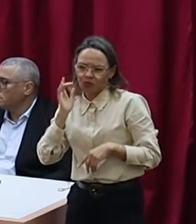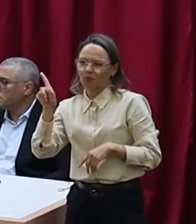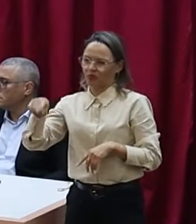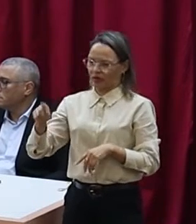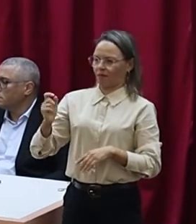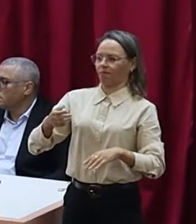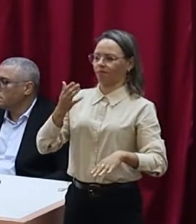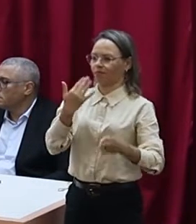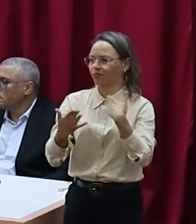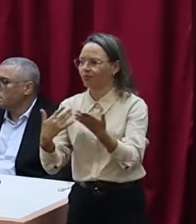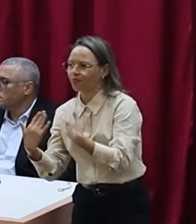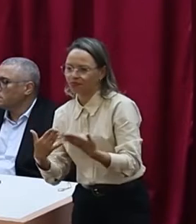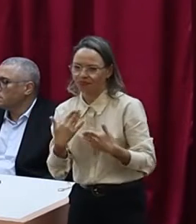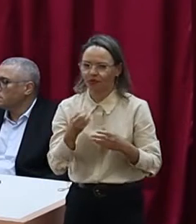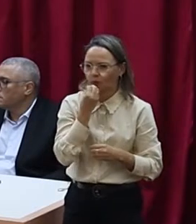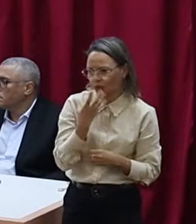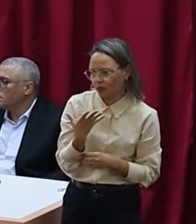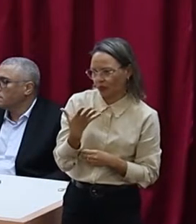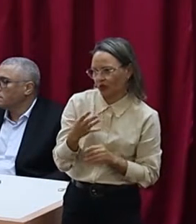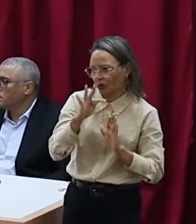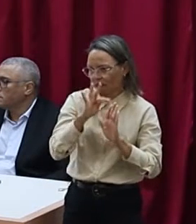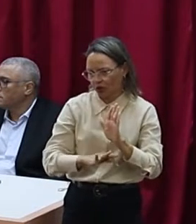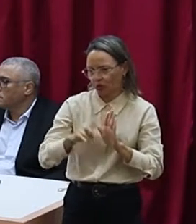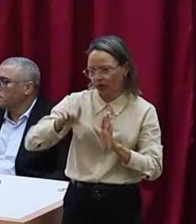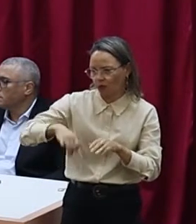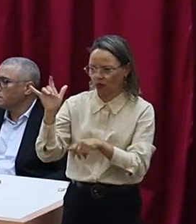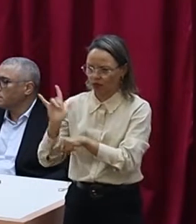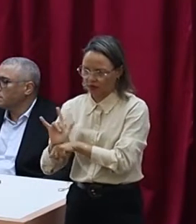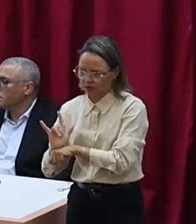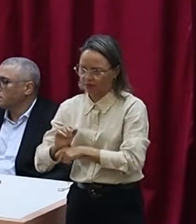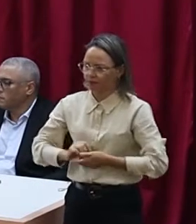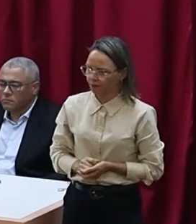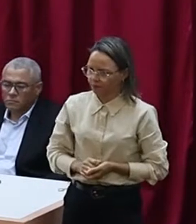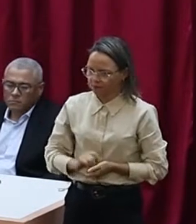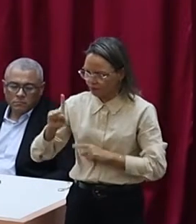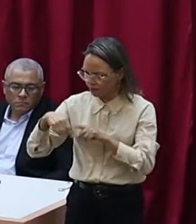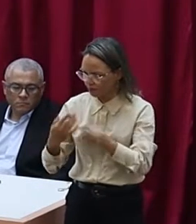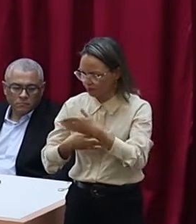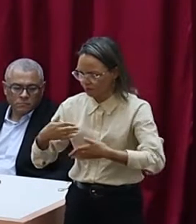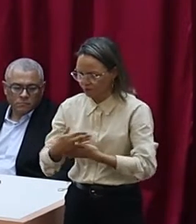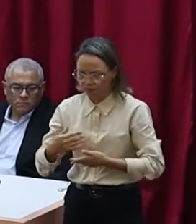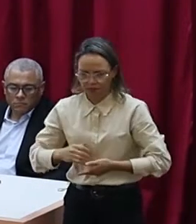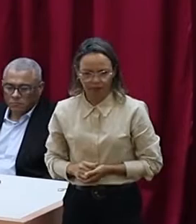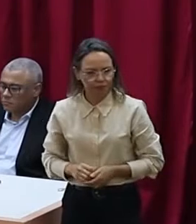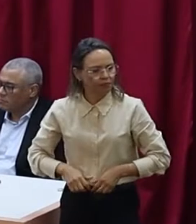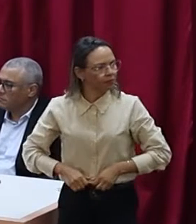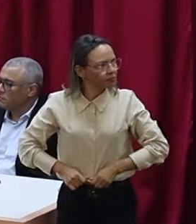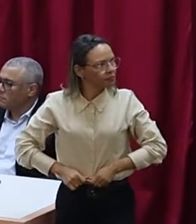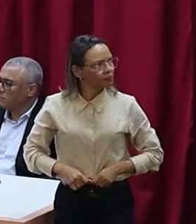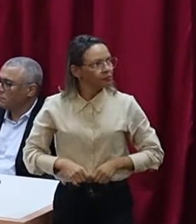que dialogam, o texto da Doimert e esse documentário. Bom, o próximo slide. Bom, gente,